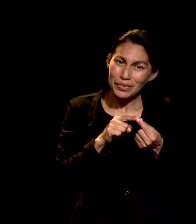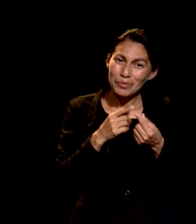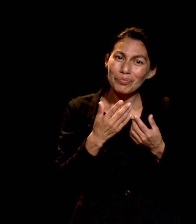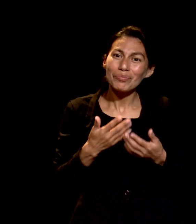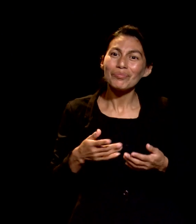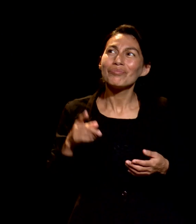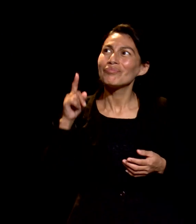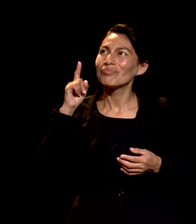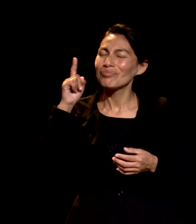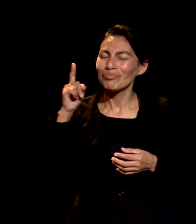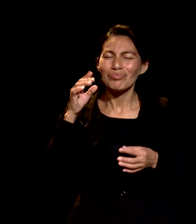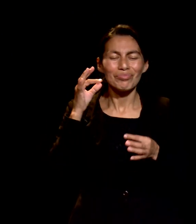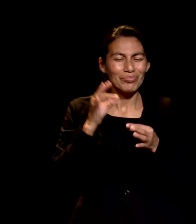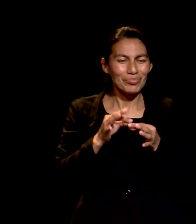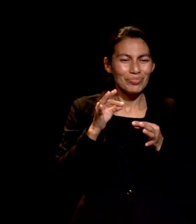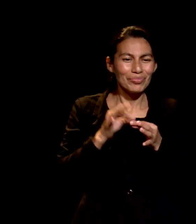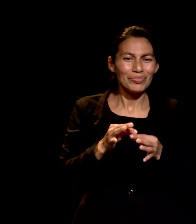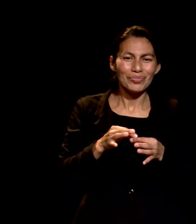momento